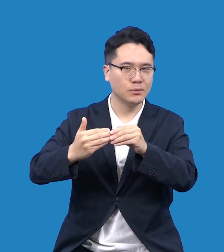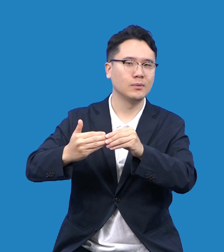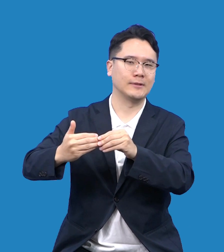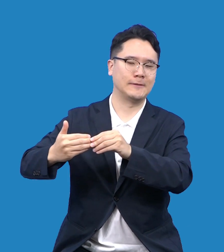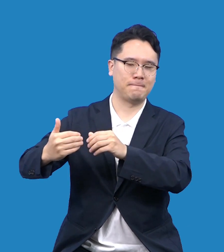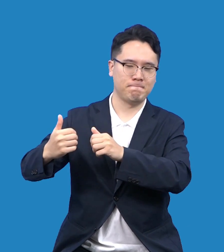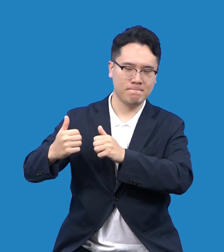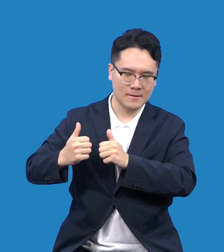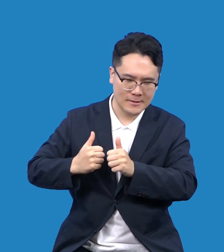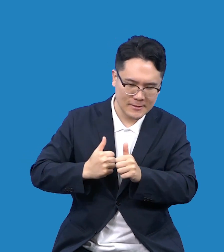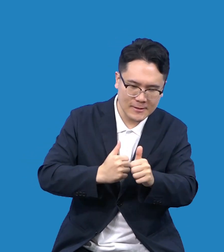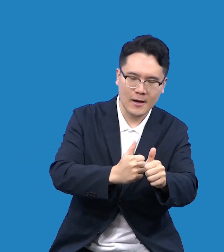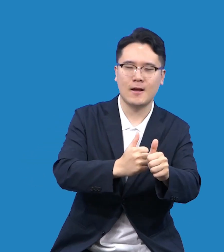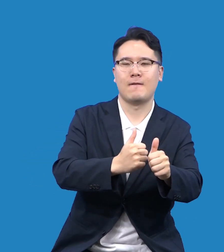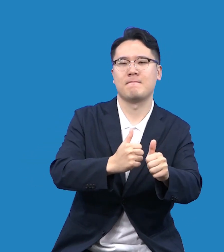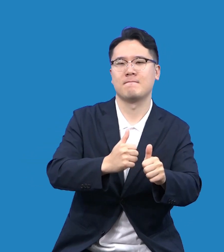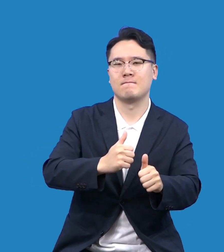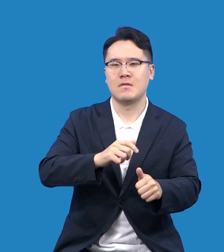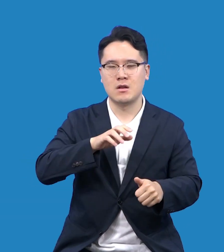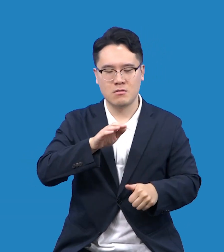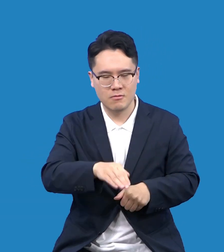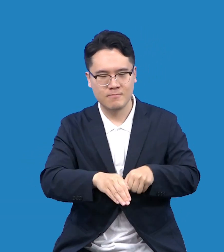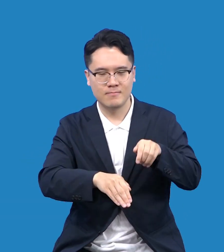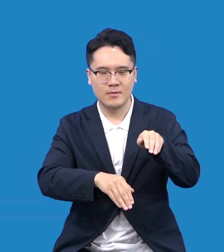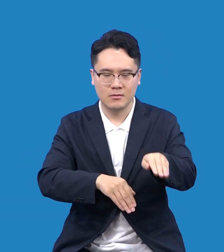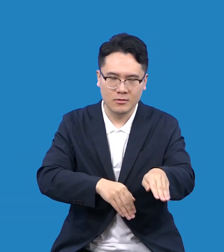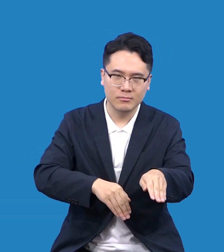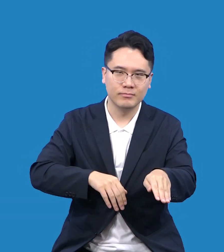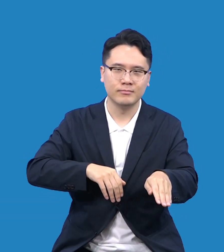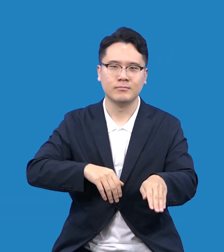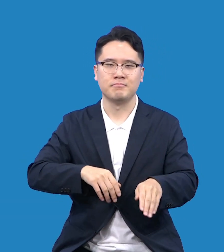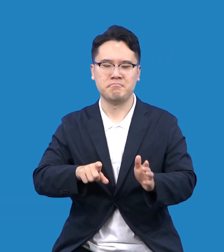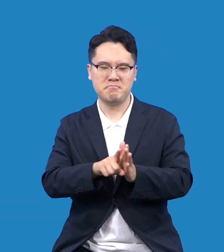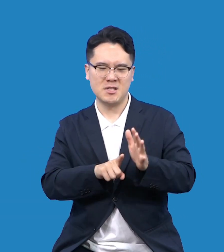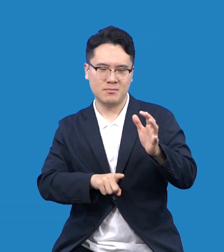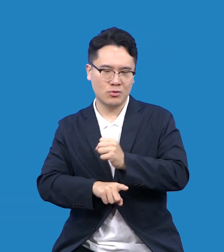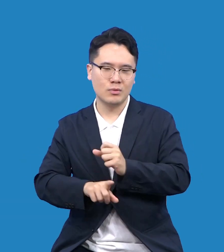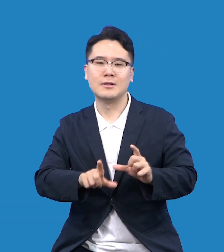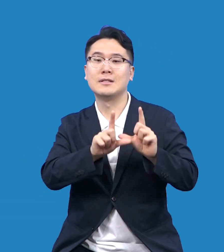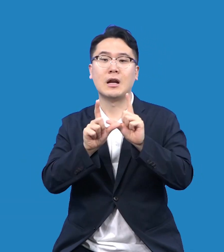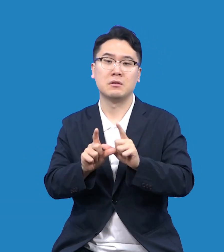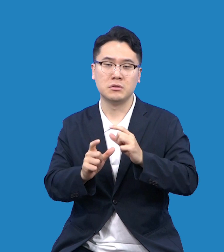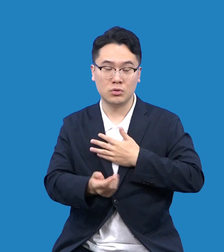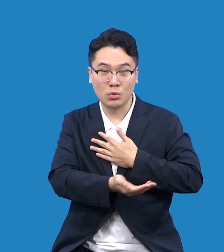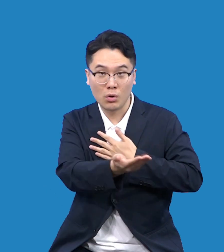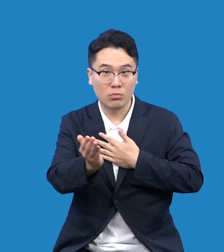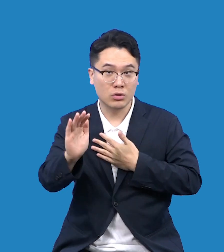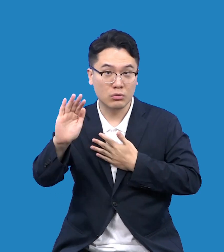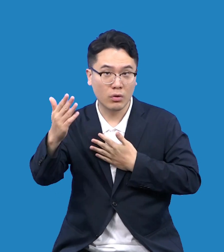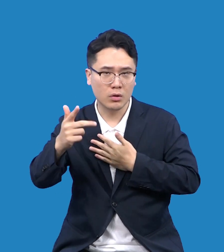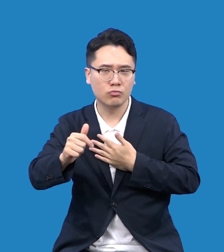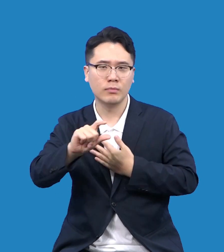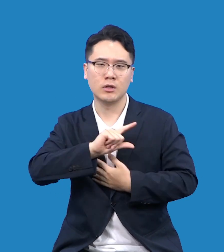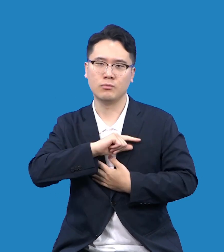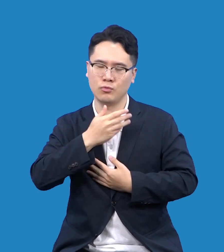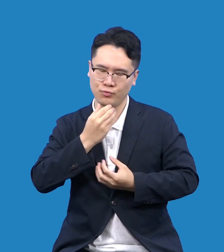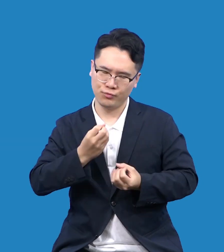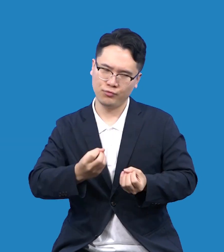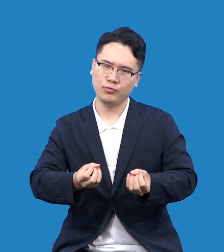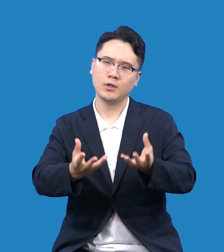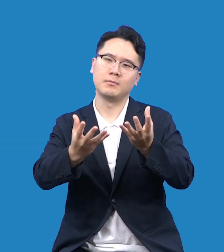걸음 한 걸음을 믿음으로 옮기는 주의 백성들, 저와 여러분이 되시기를 주의 이름으로 축원합니다.